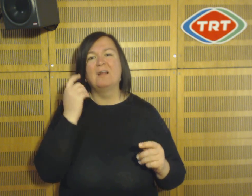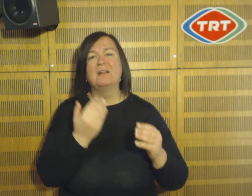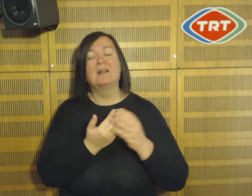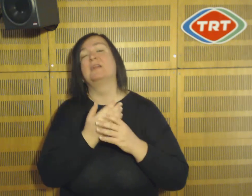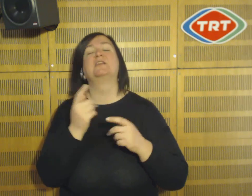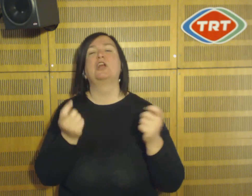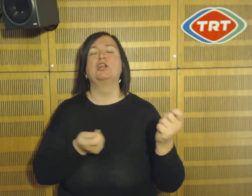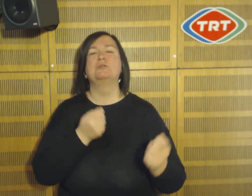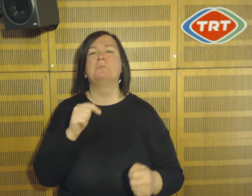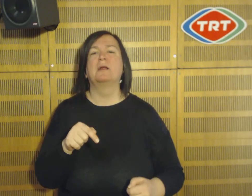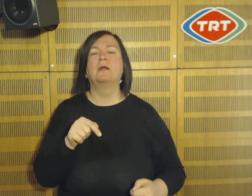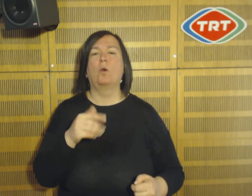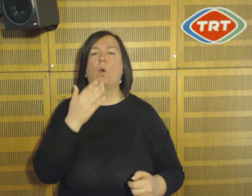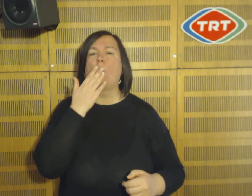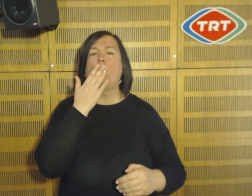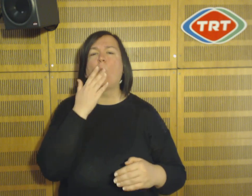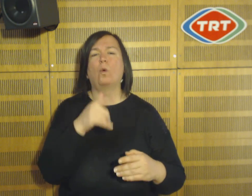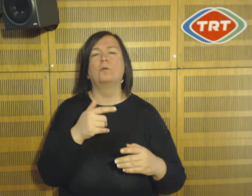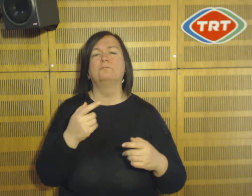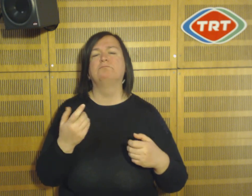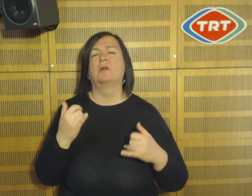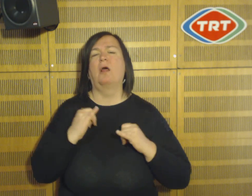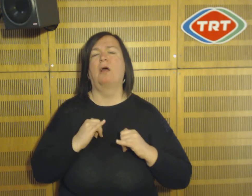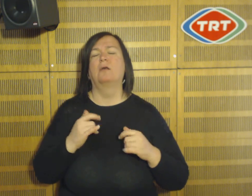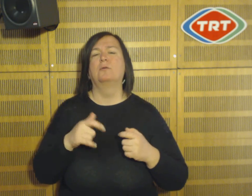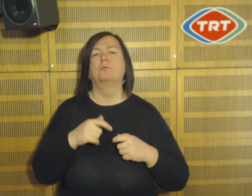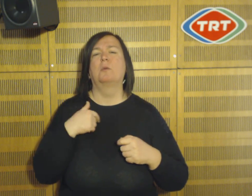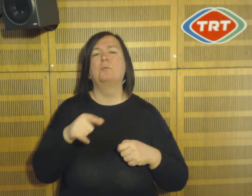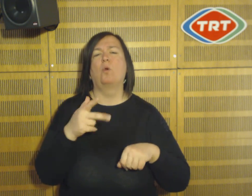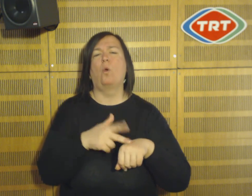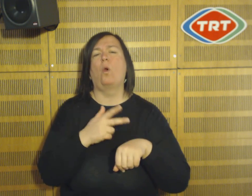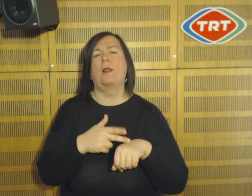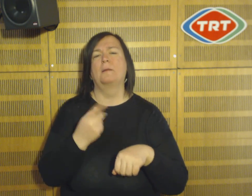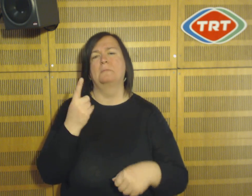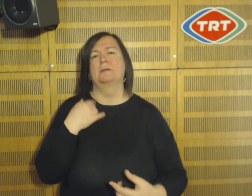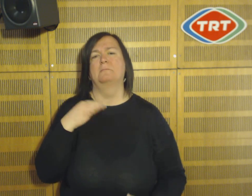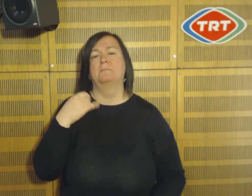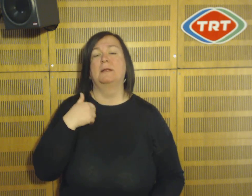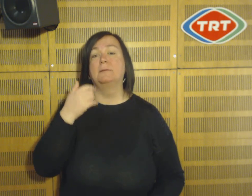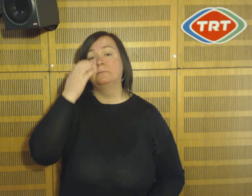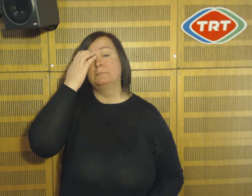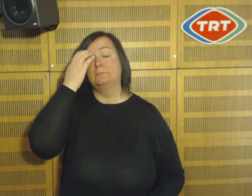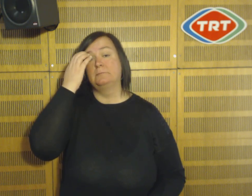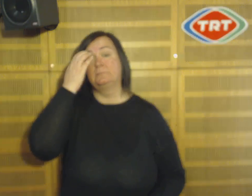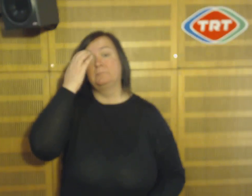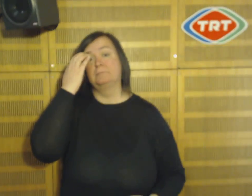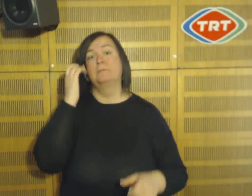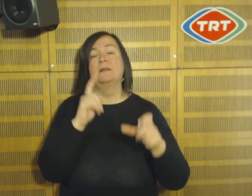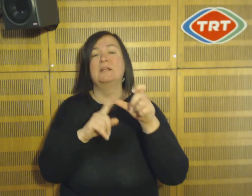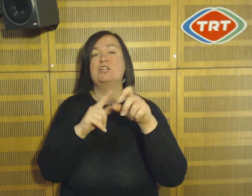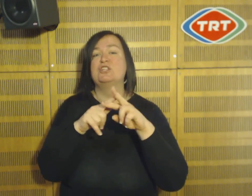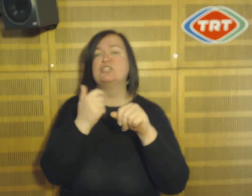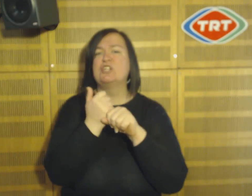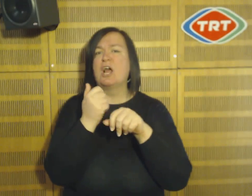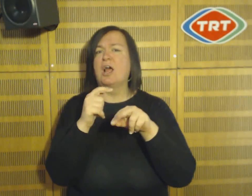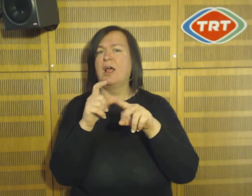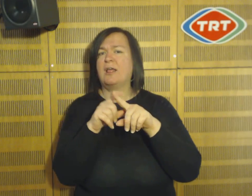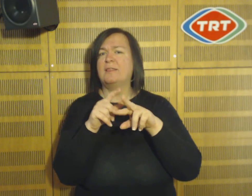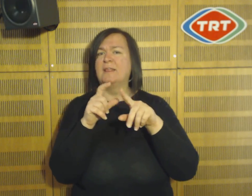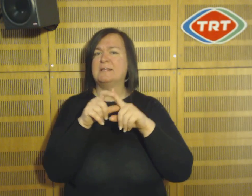çalışmalarıyla okul ortamına da adapte olabiliyor Ben bunun örneklerinden biriyim mesela Evet Eee Çağdaş İslim şimdi işaret dili tercümanım